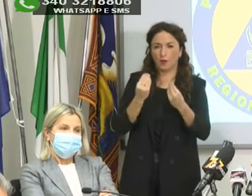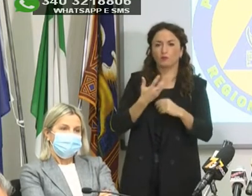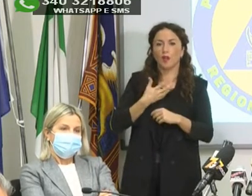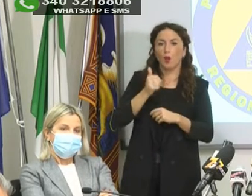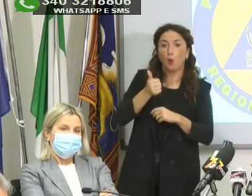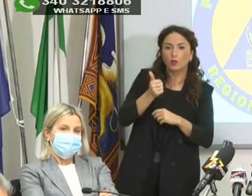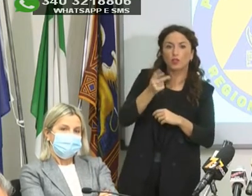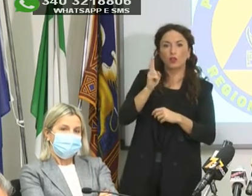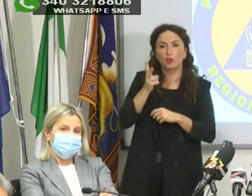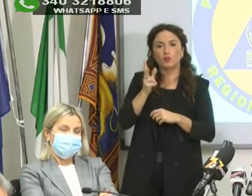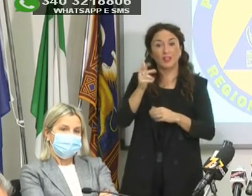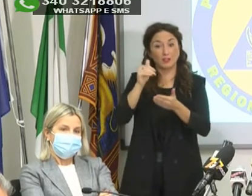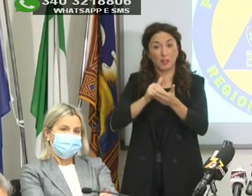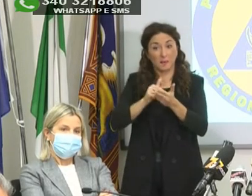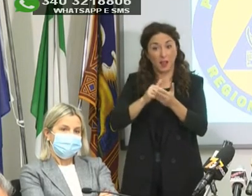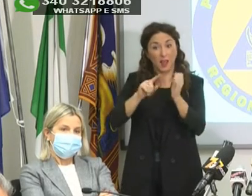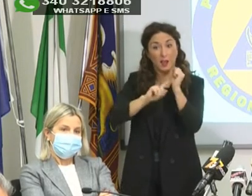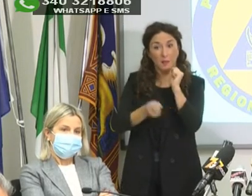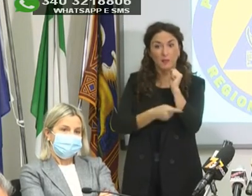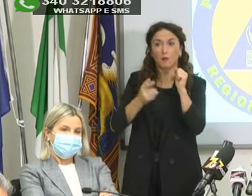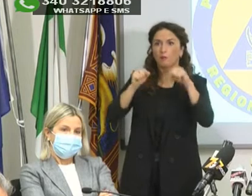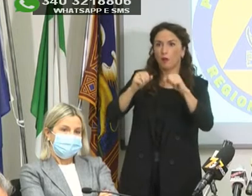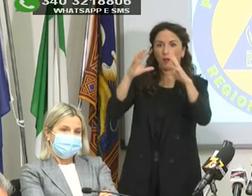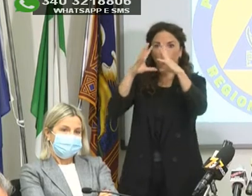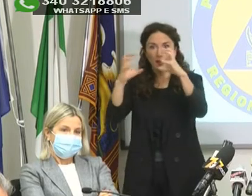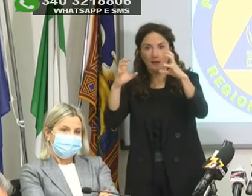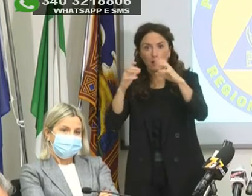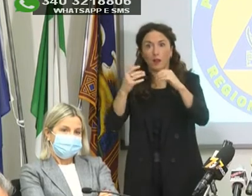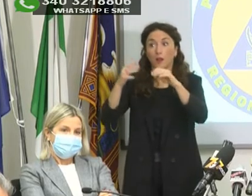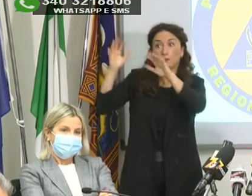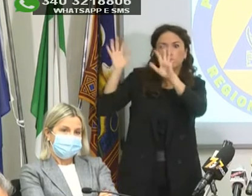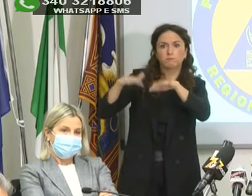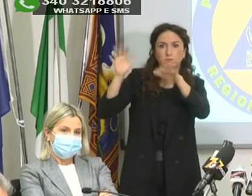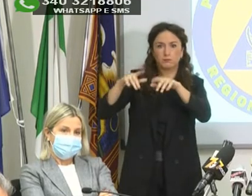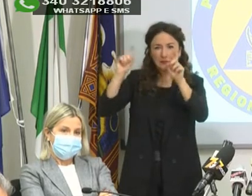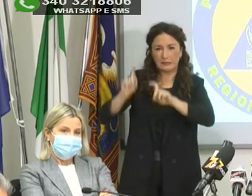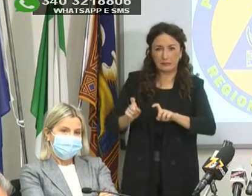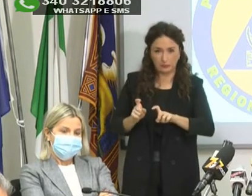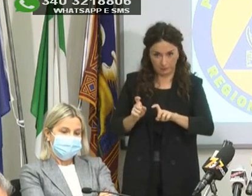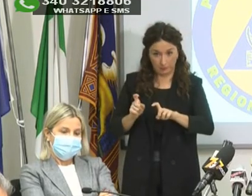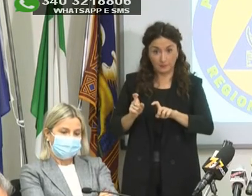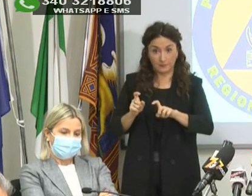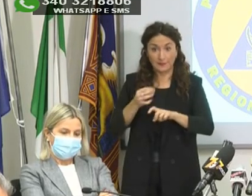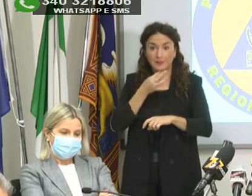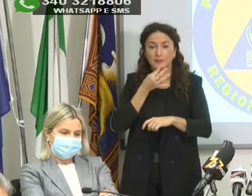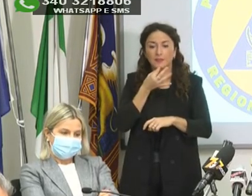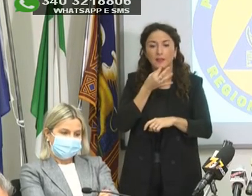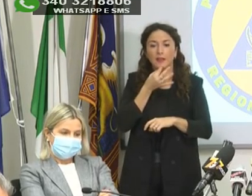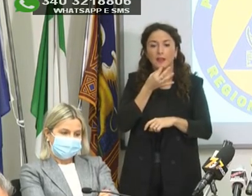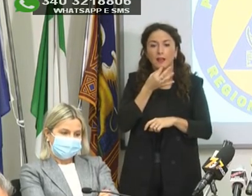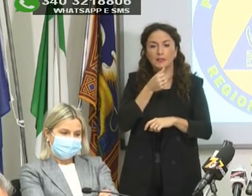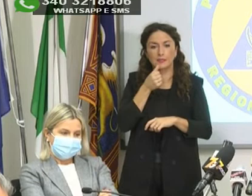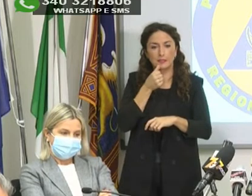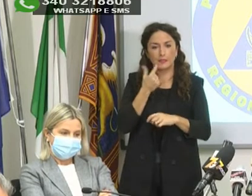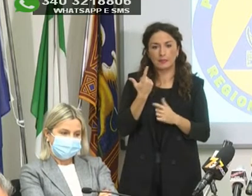mila chilometri, una nuvoletta la trovi. Cioè qua è un bel temporale e bisogna avere i